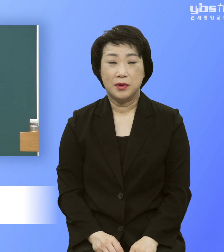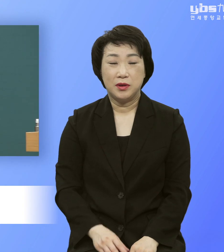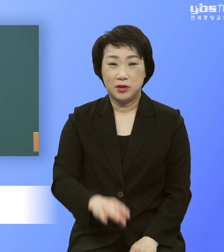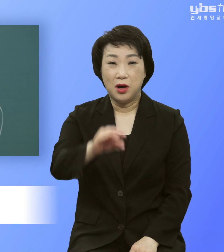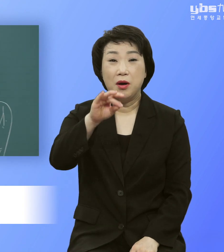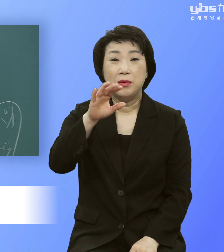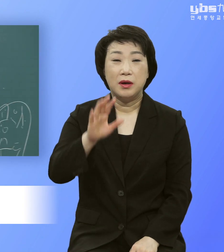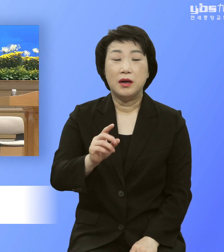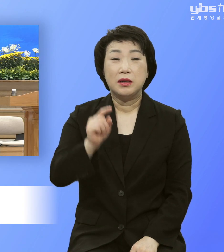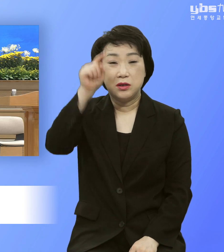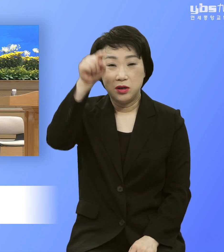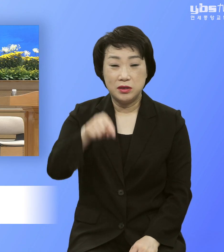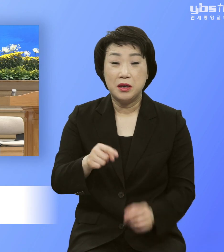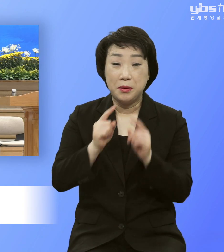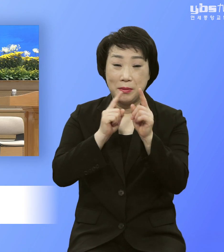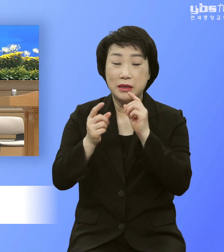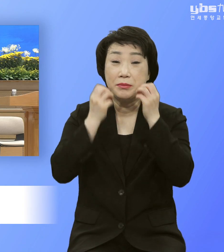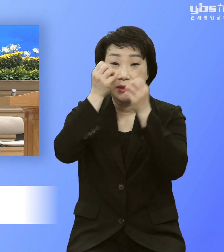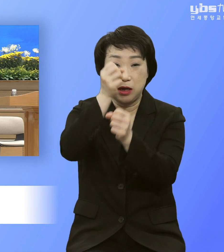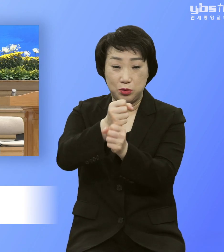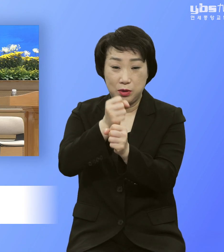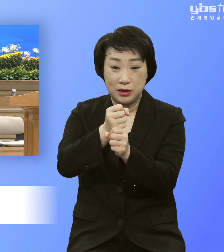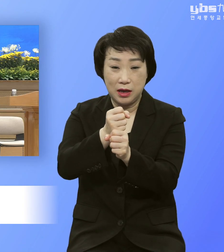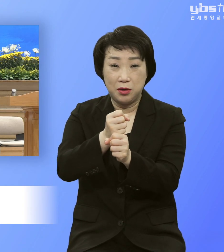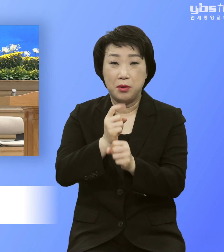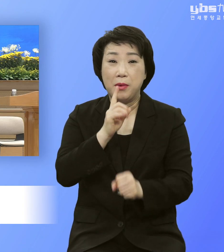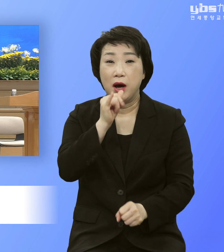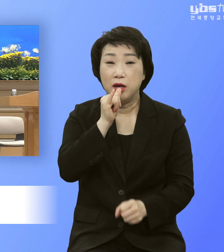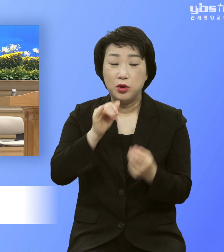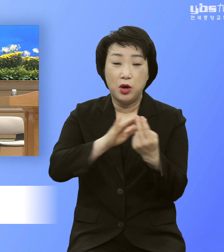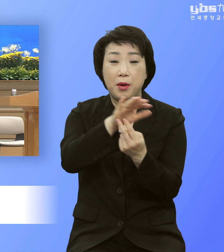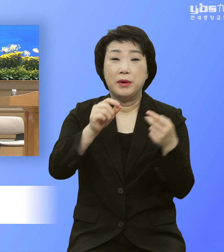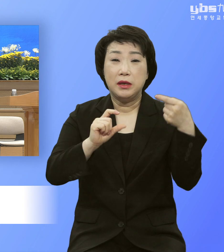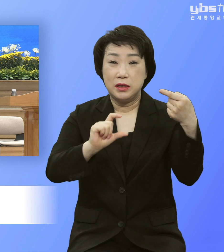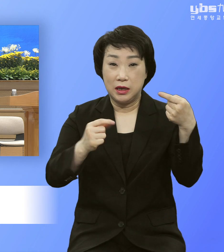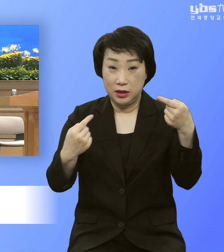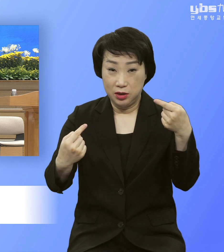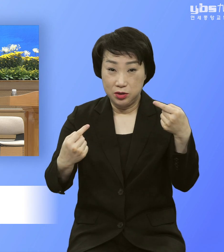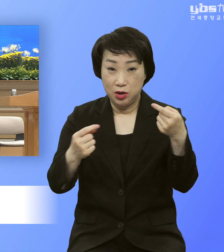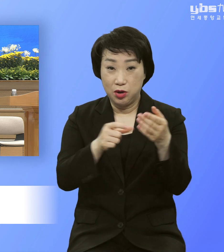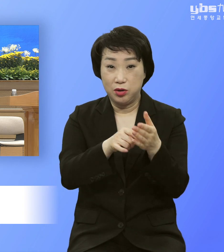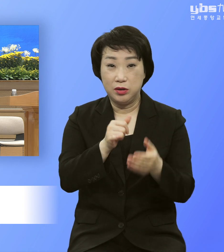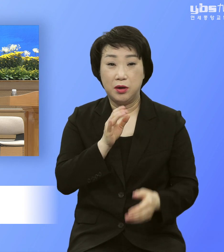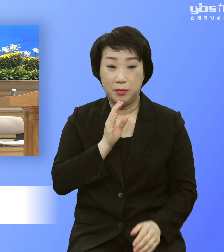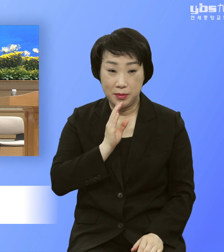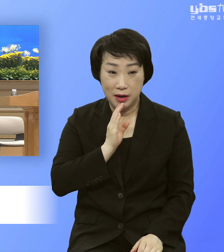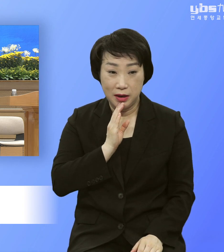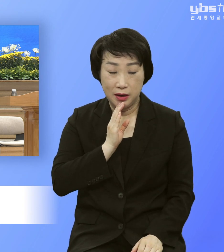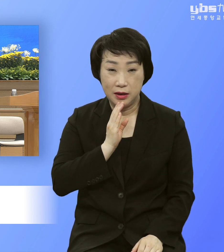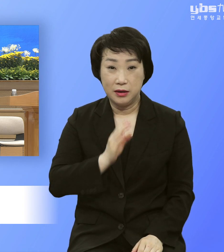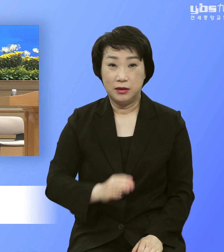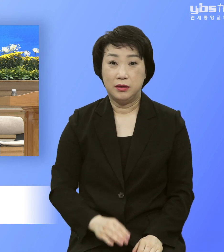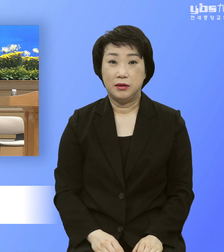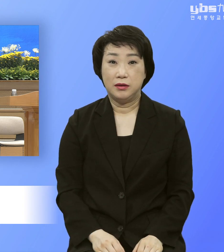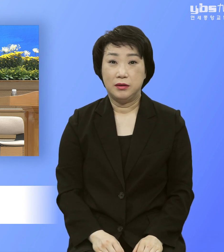태초에 천지를 말씀으로 창조했다고 그랬어요. 요한복음 1장 1절에 말씀으로 창조하셨다.